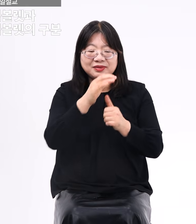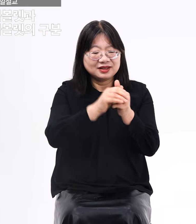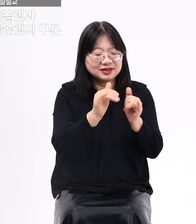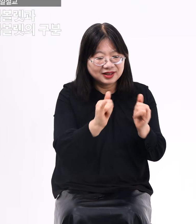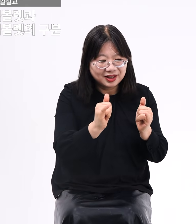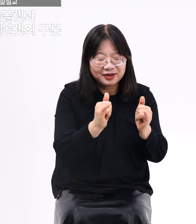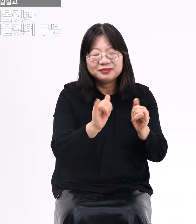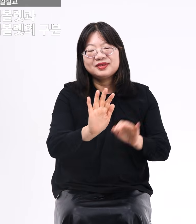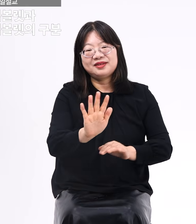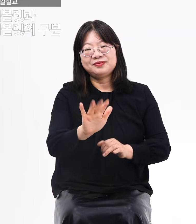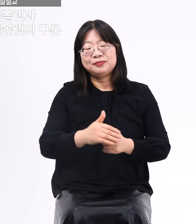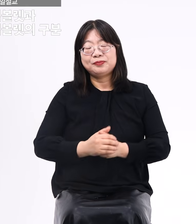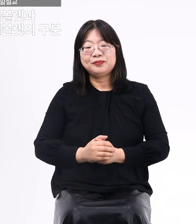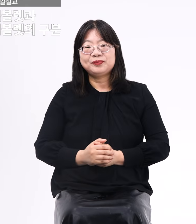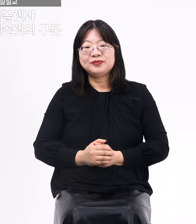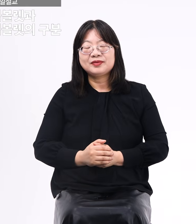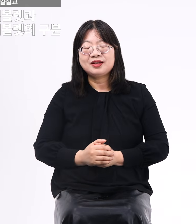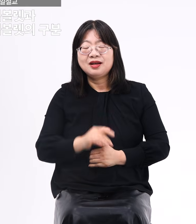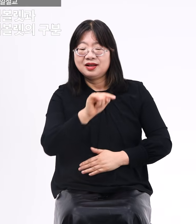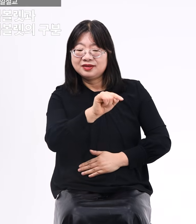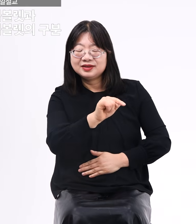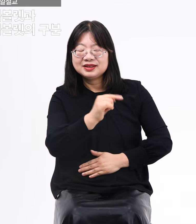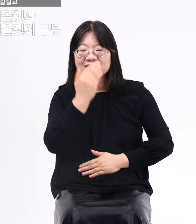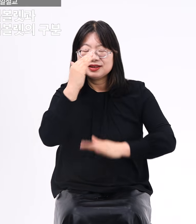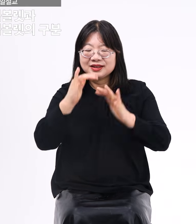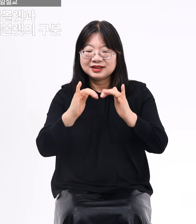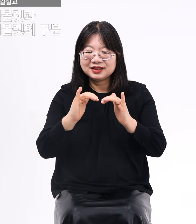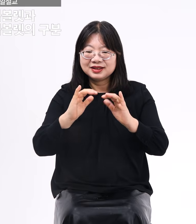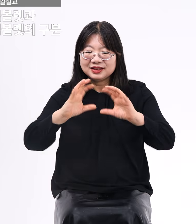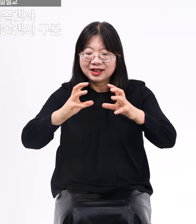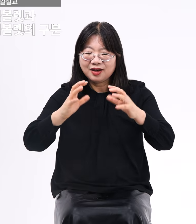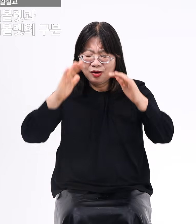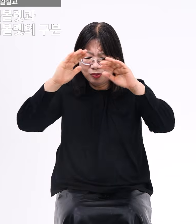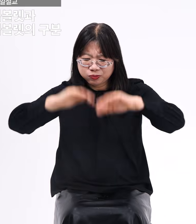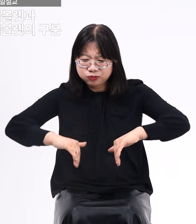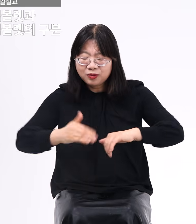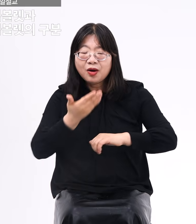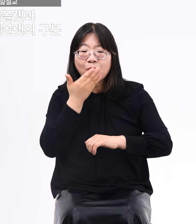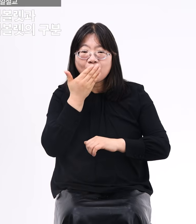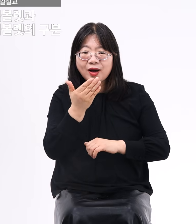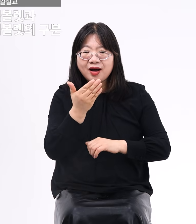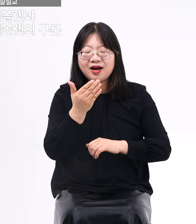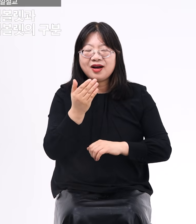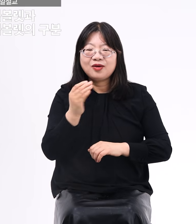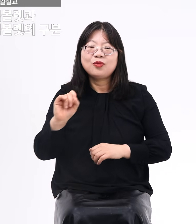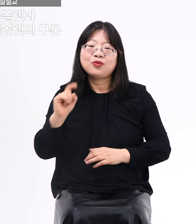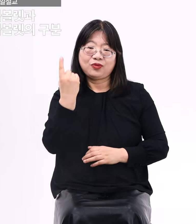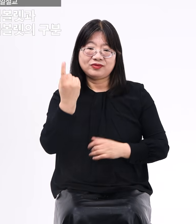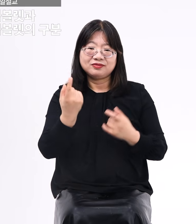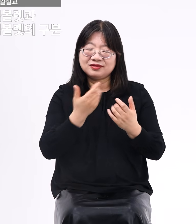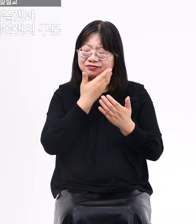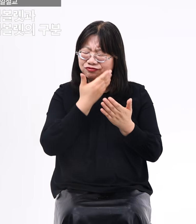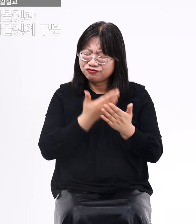이것이 이스라엘의 몰락을 가져오는 중요한 기초가 됩니다.